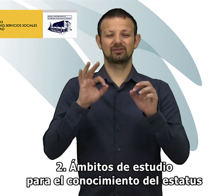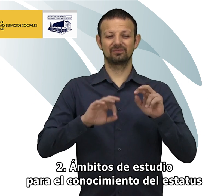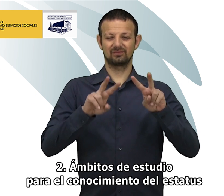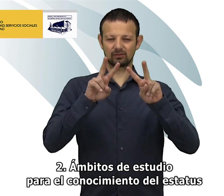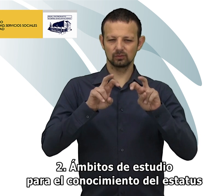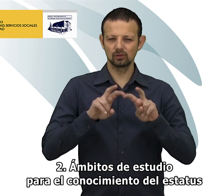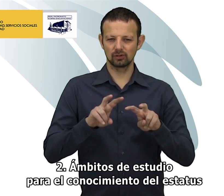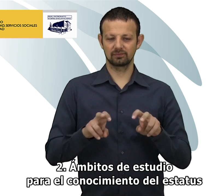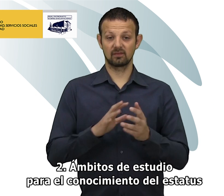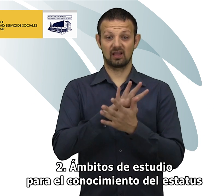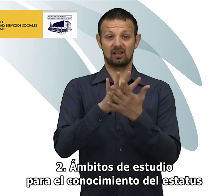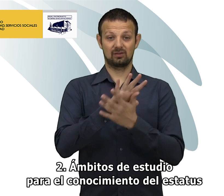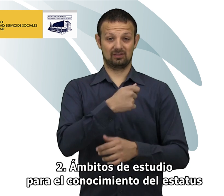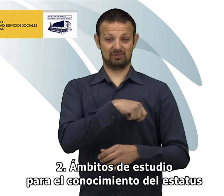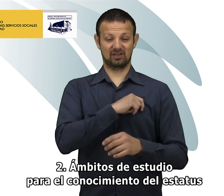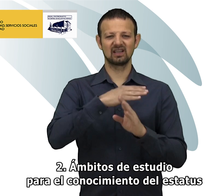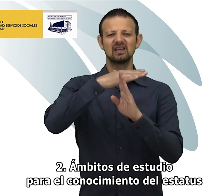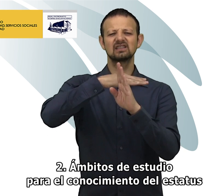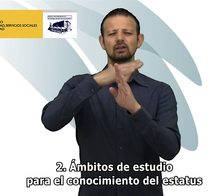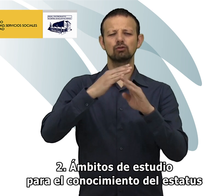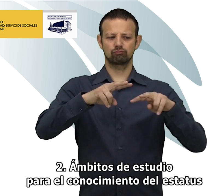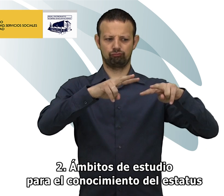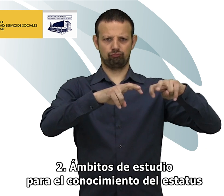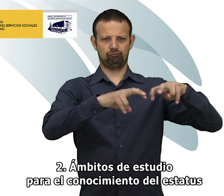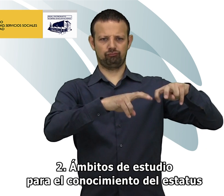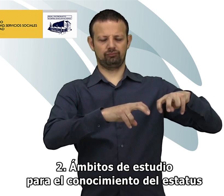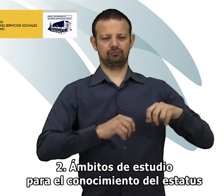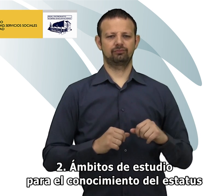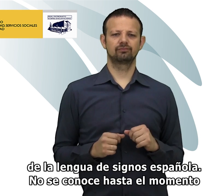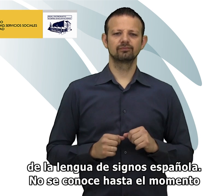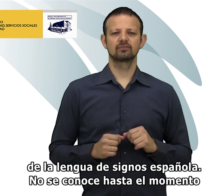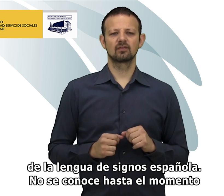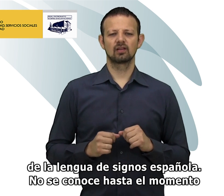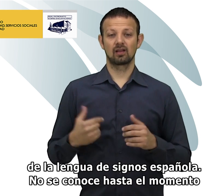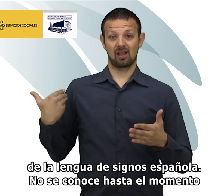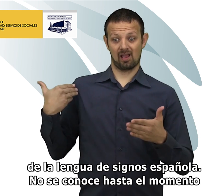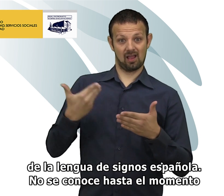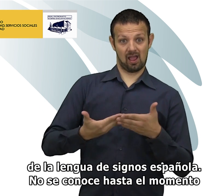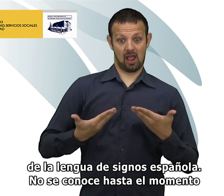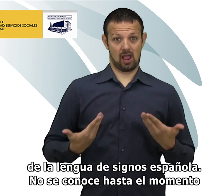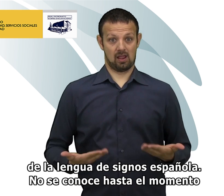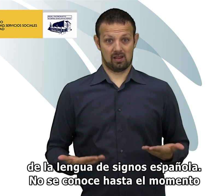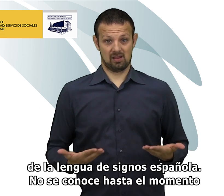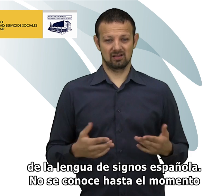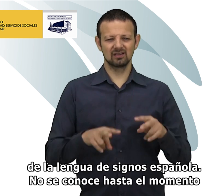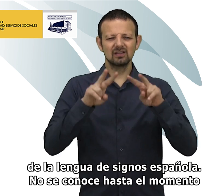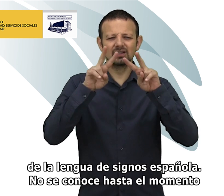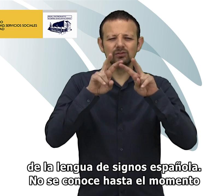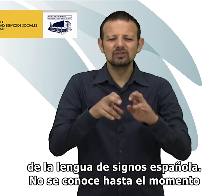Ámbitos de estudio para el conocimiento del estatus de la lengua de signos española. No se conoce hasta el momento ningún estudio